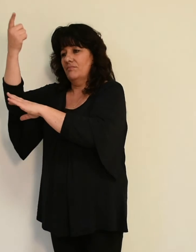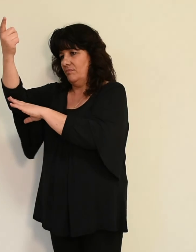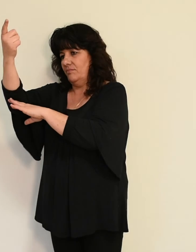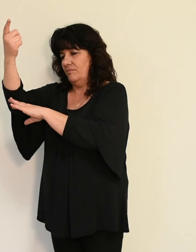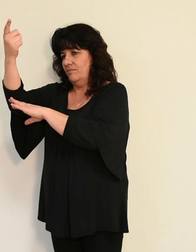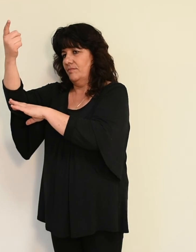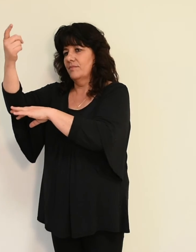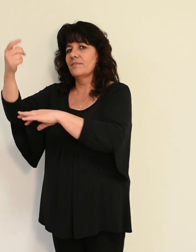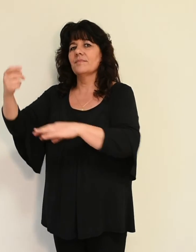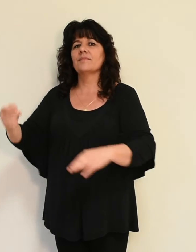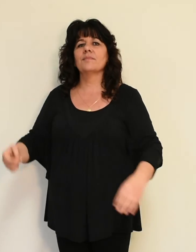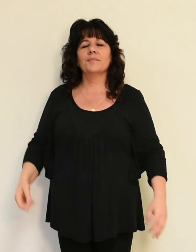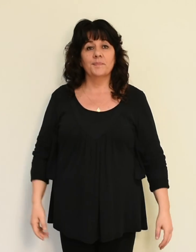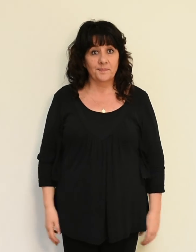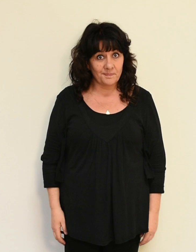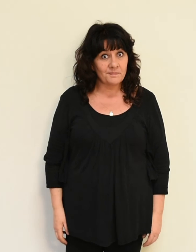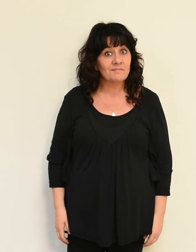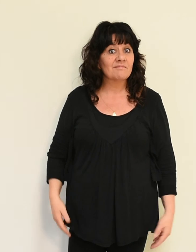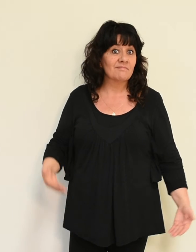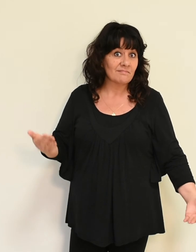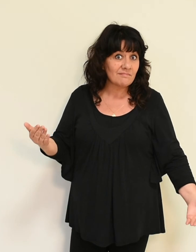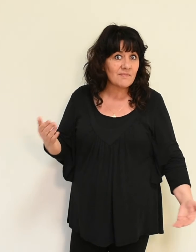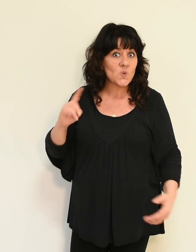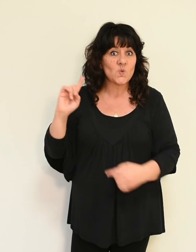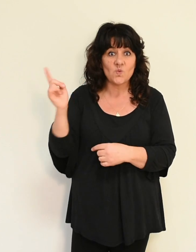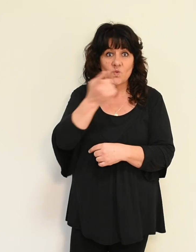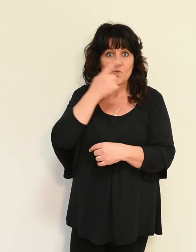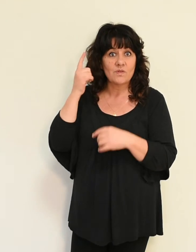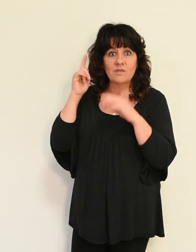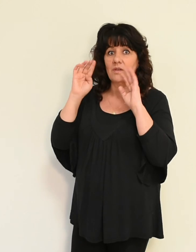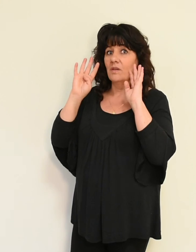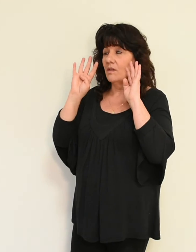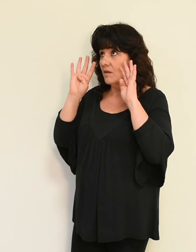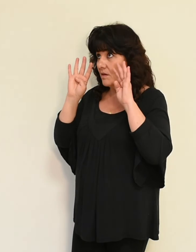Alors ils se prosternèrent devant le Seigneur.